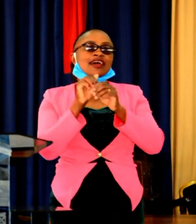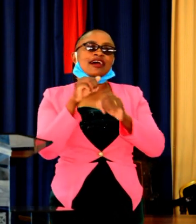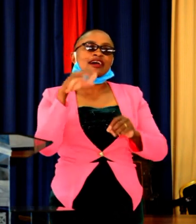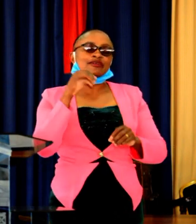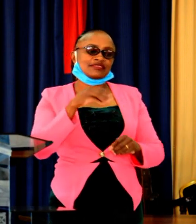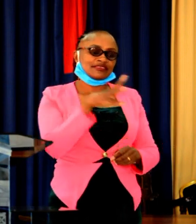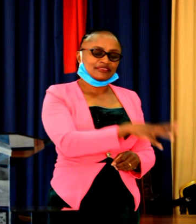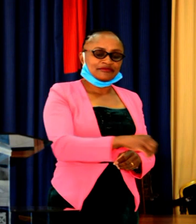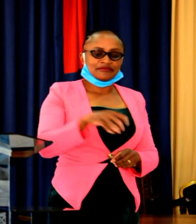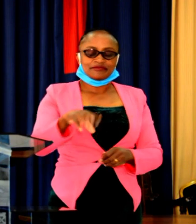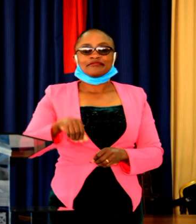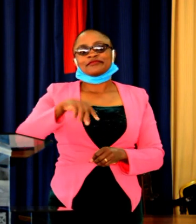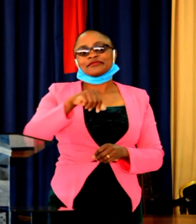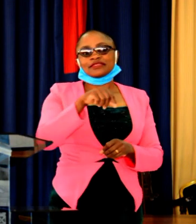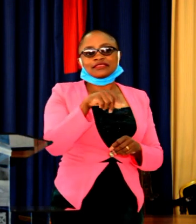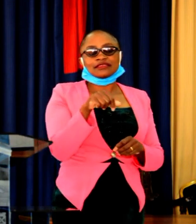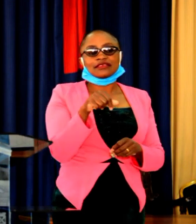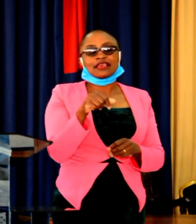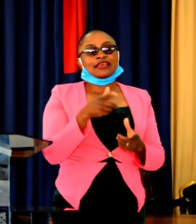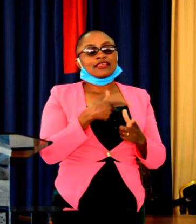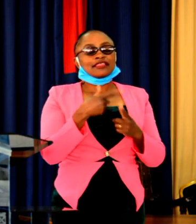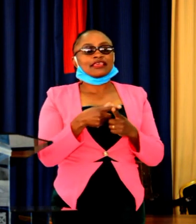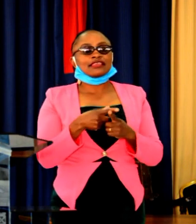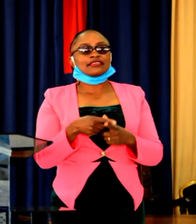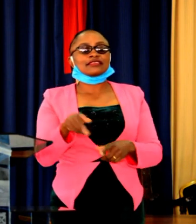inasemekana yule personal assistant wa mfalme